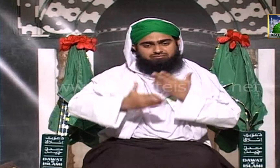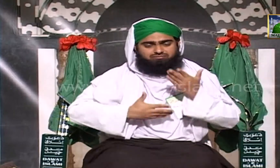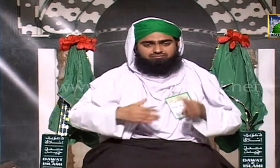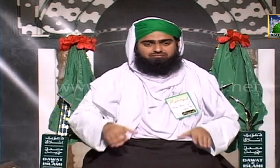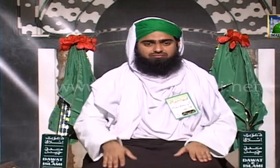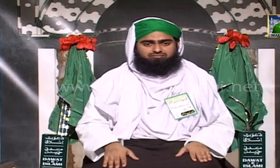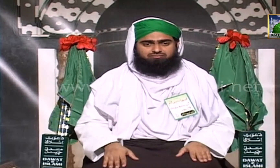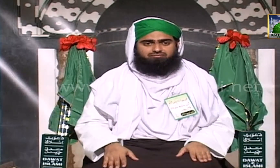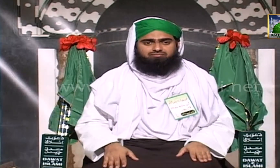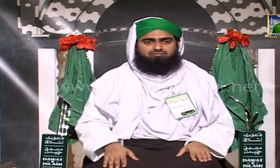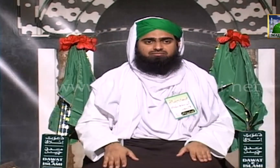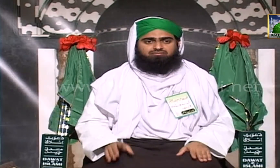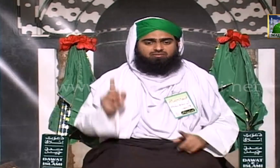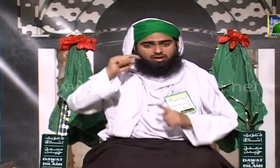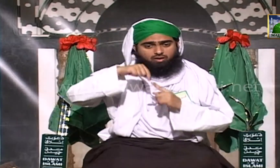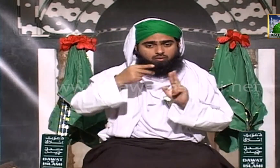تو ولی نے کیا کہا؟